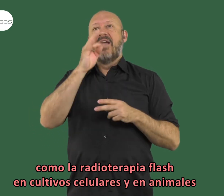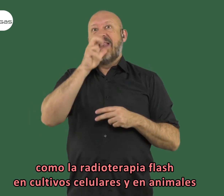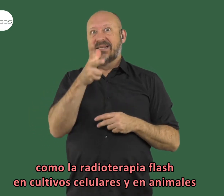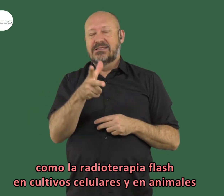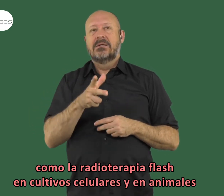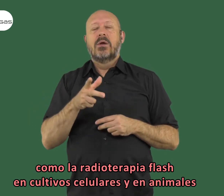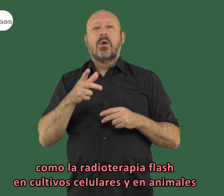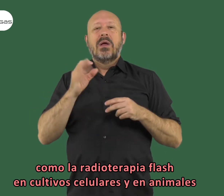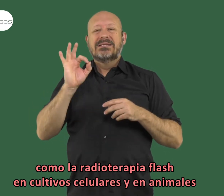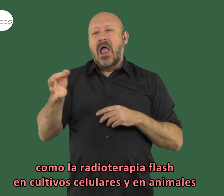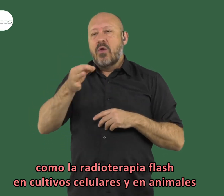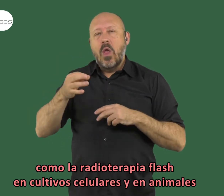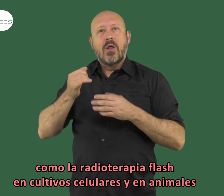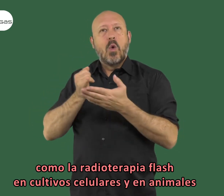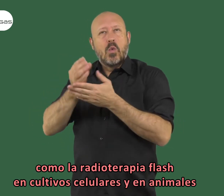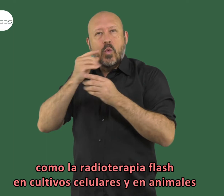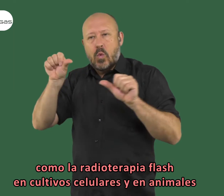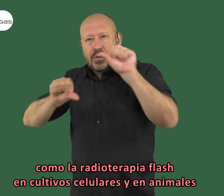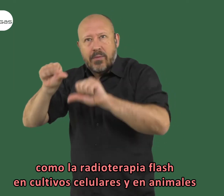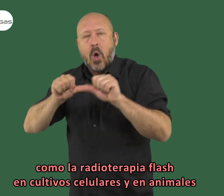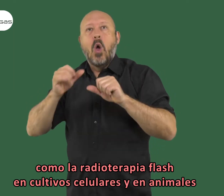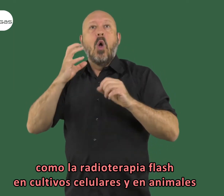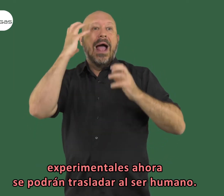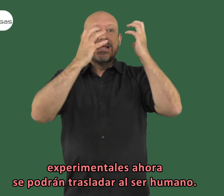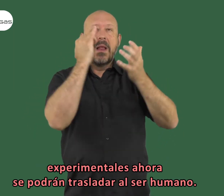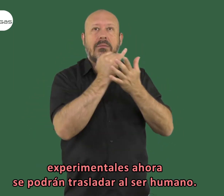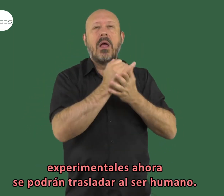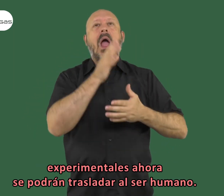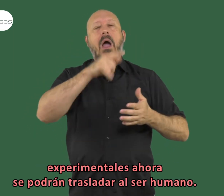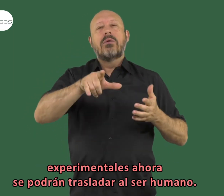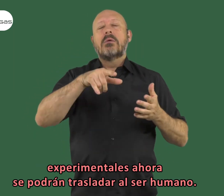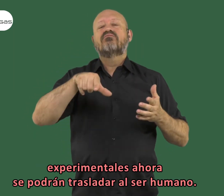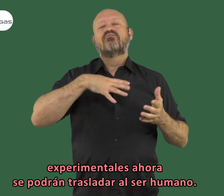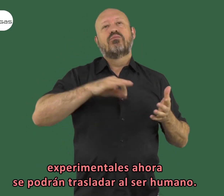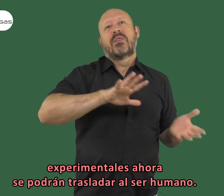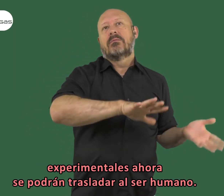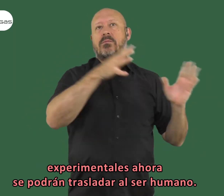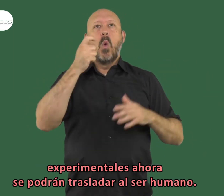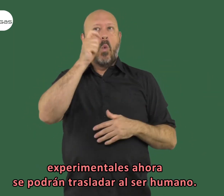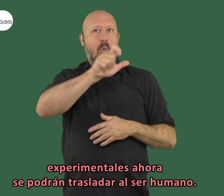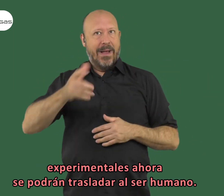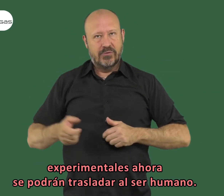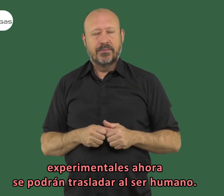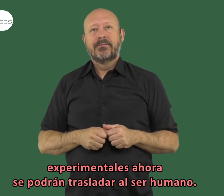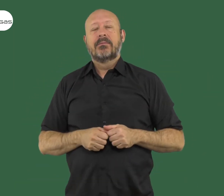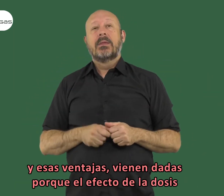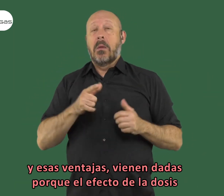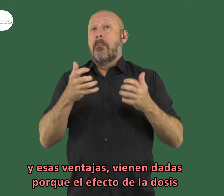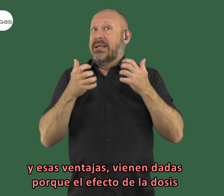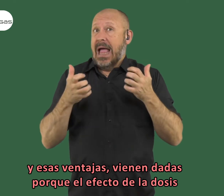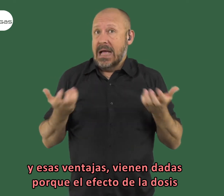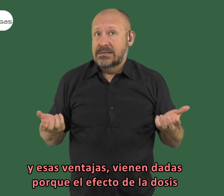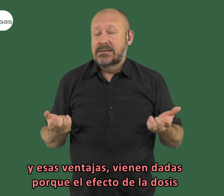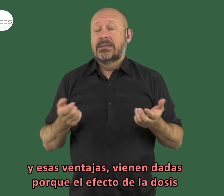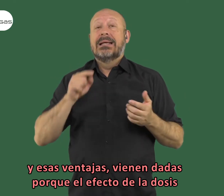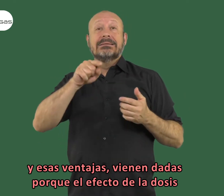flash en cultivos celulares y en animales experimentales, pues ahora se podrá trasladar al ser humano.